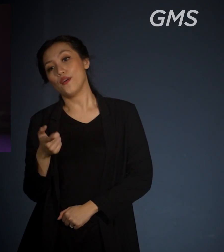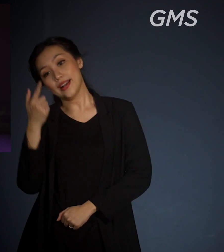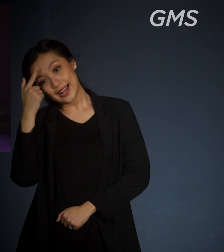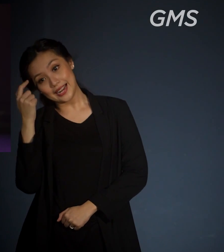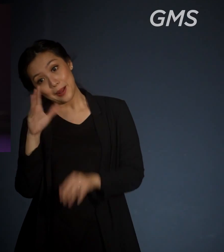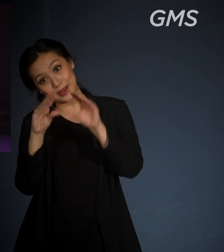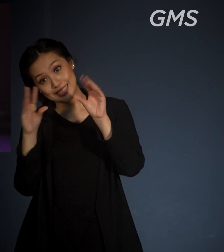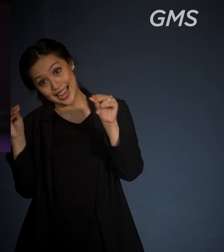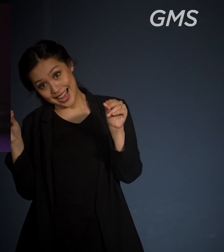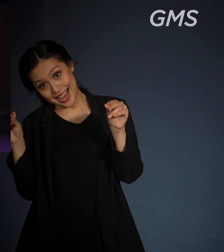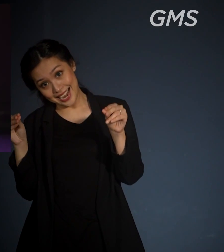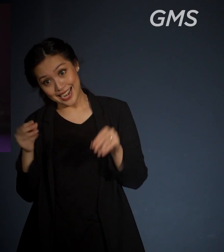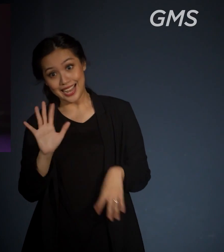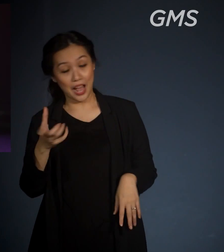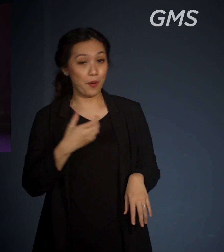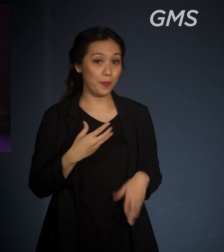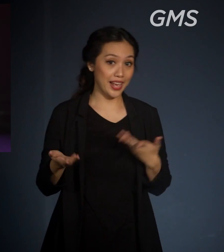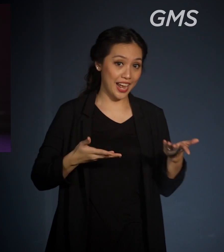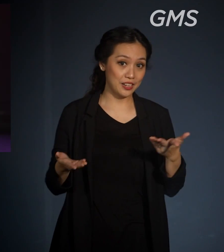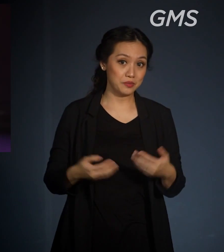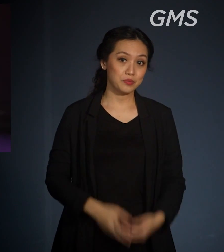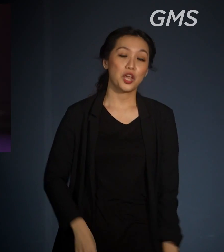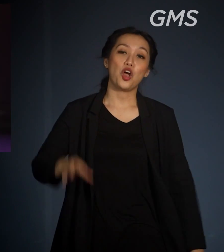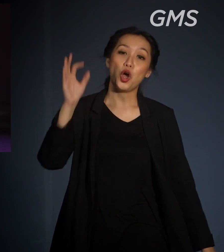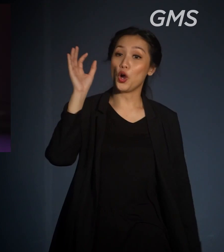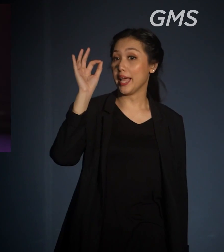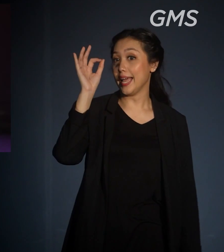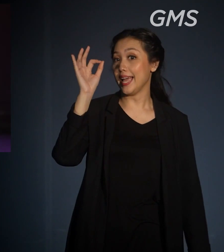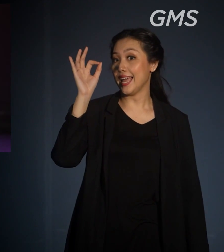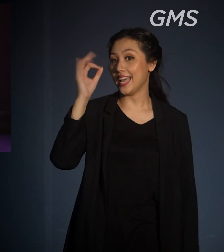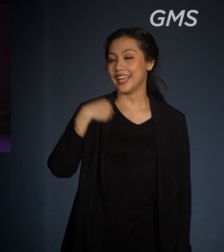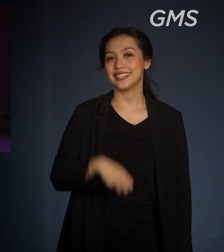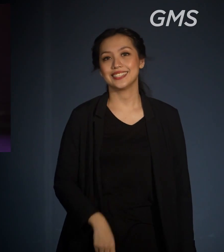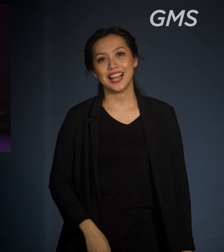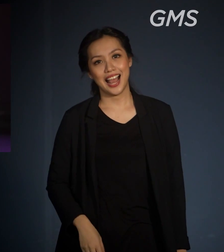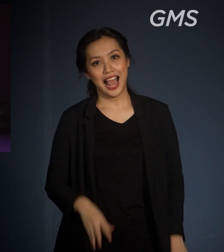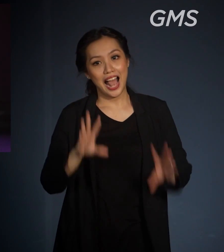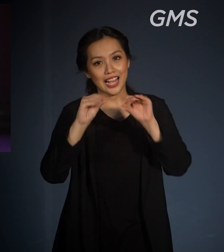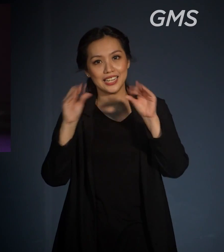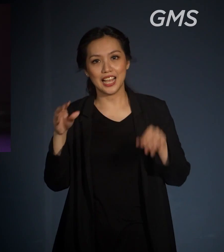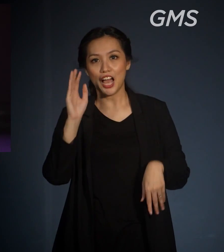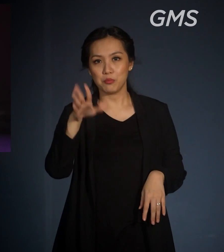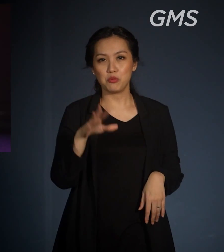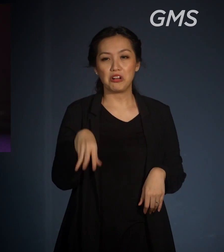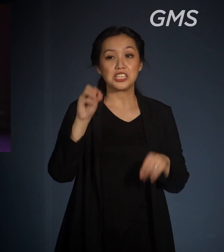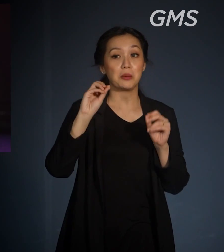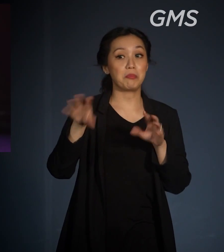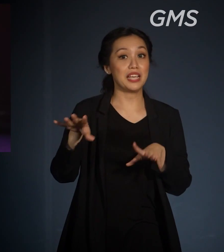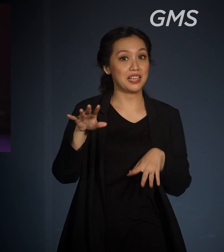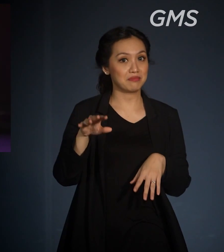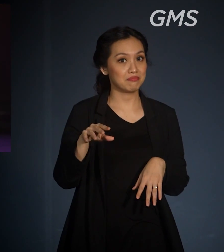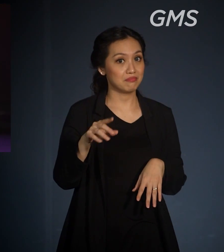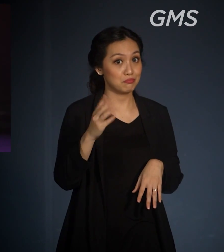rame. Ya udah, kalau begitu supaya nggak sibuk, tokomu ku buat sepi. Mau